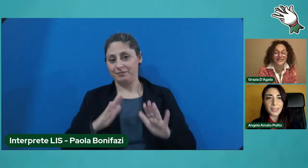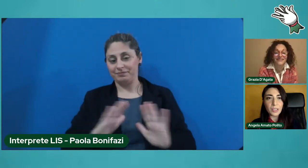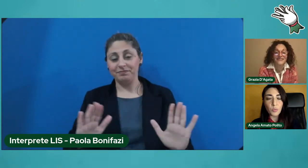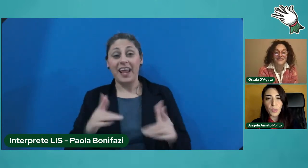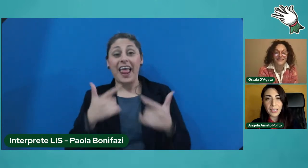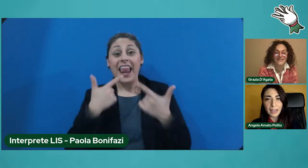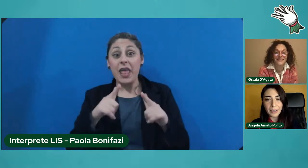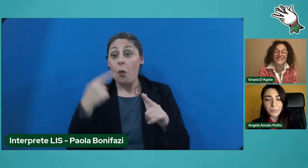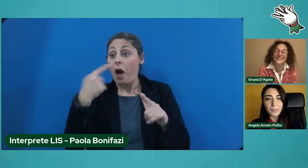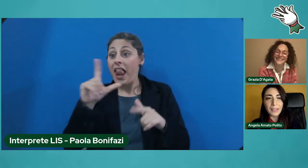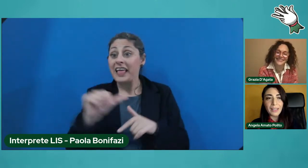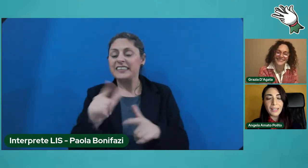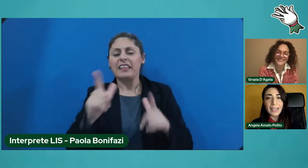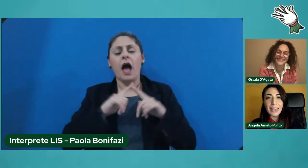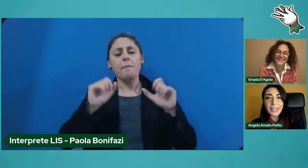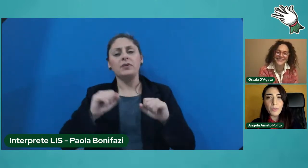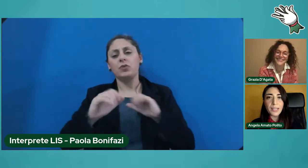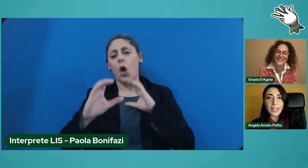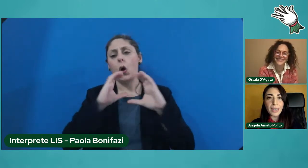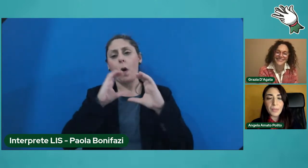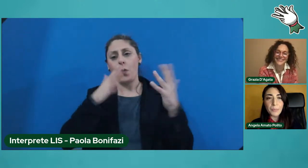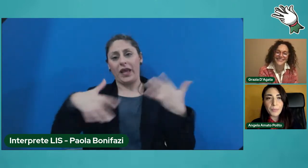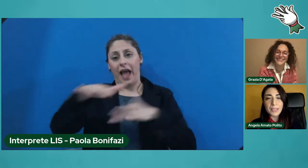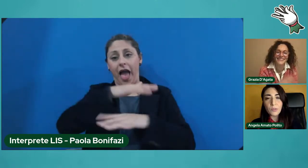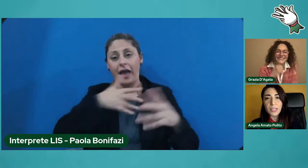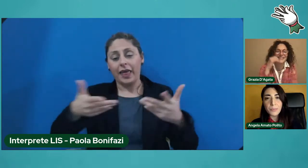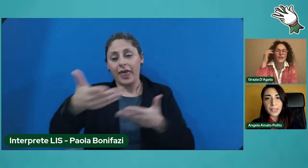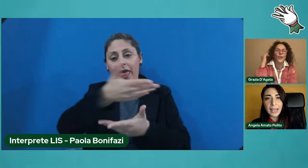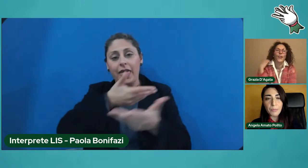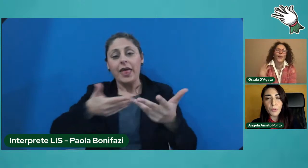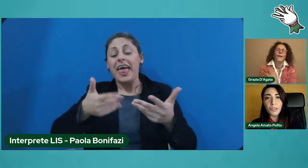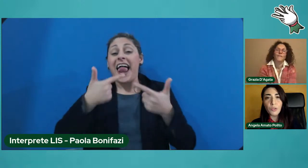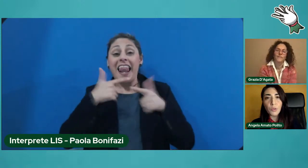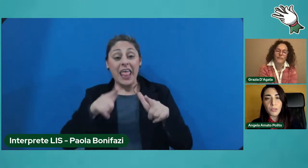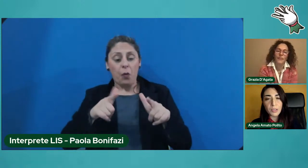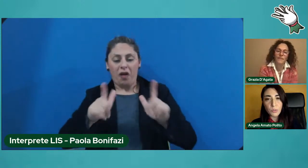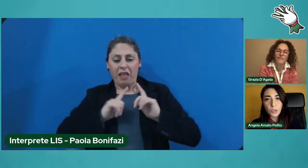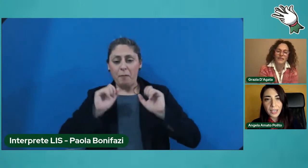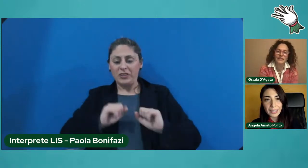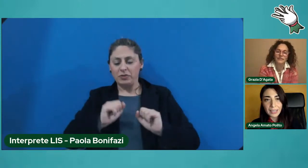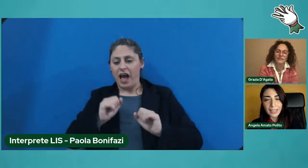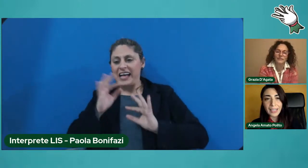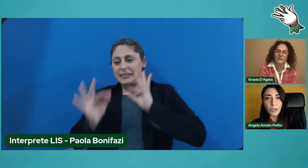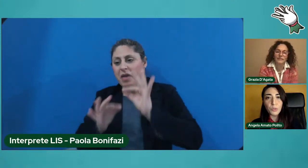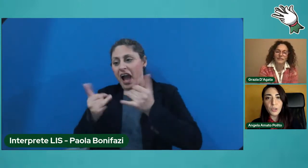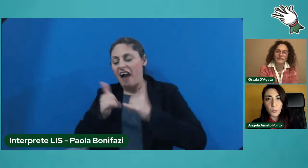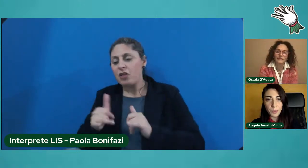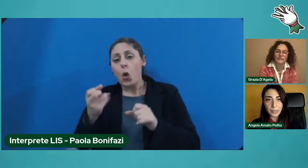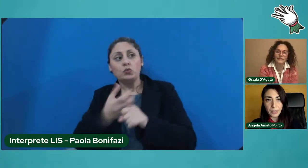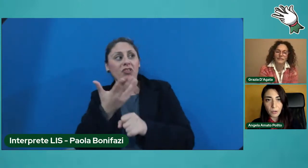di comunicare, è la lingua che mi ha permesso di spiegare a mio figlio quello che succede e a lui di